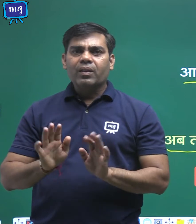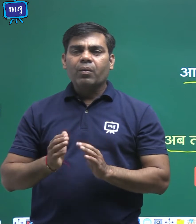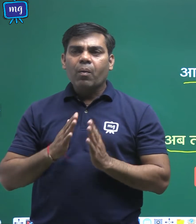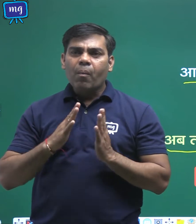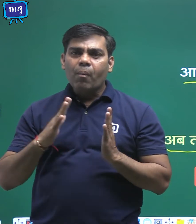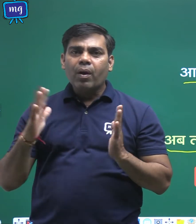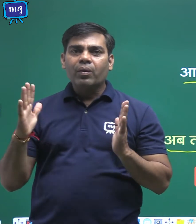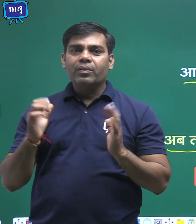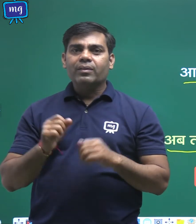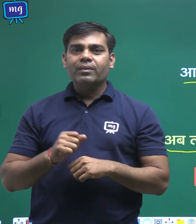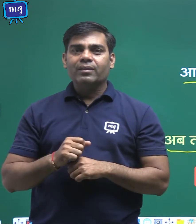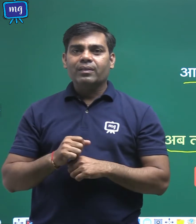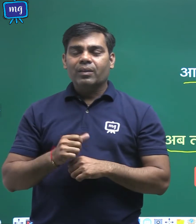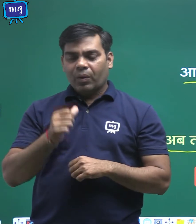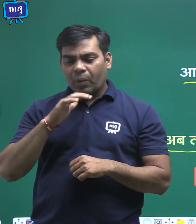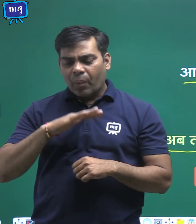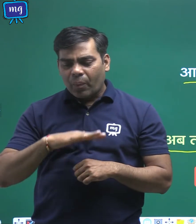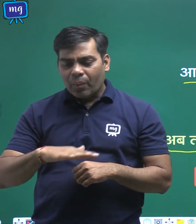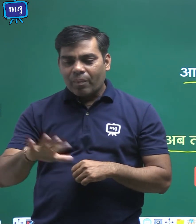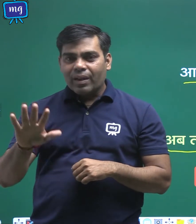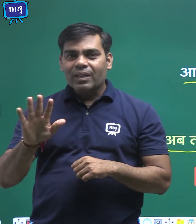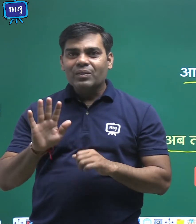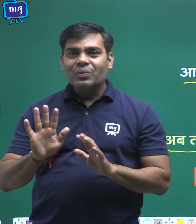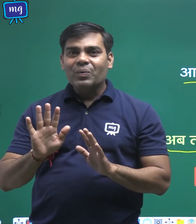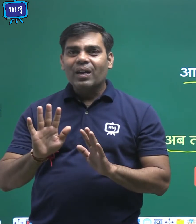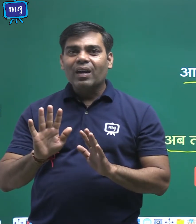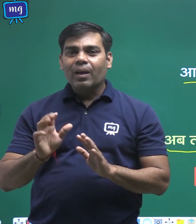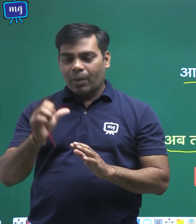बहुत बह चुका पानी।